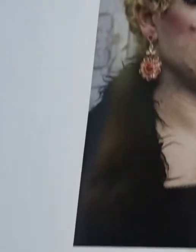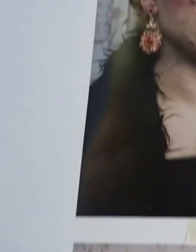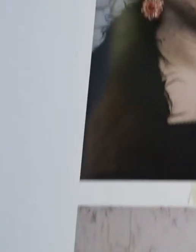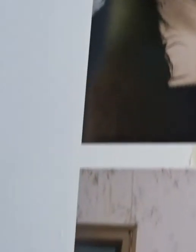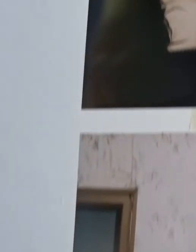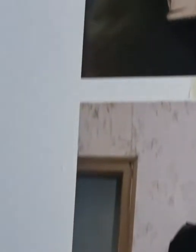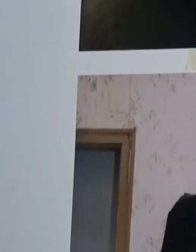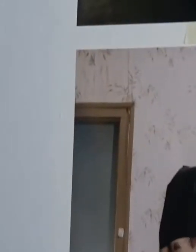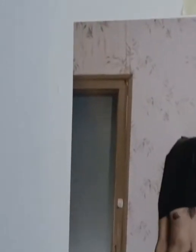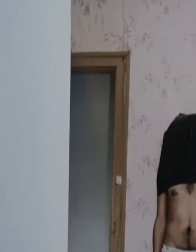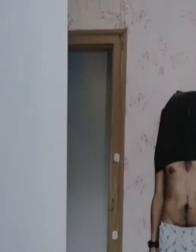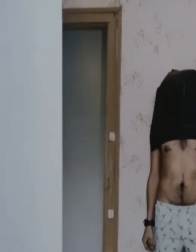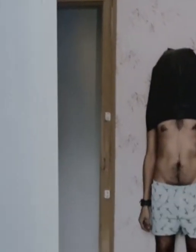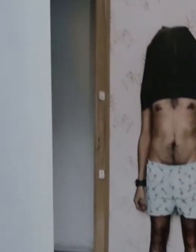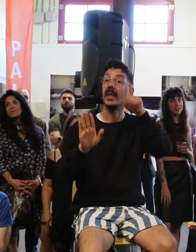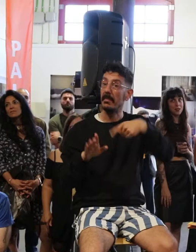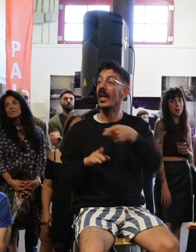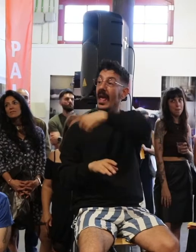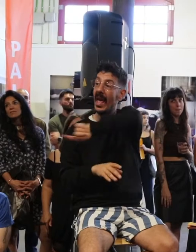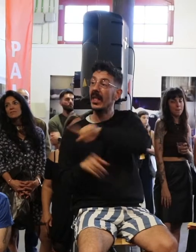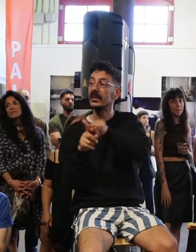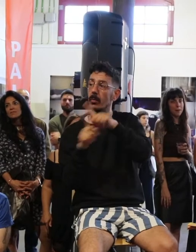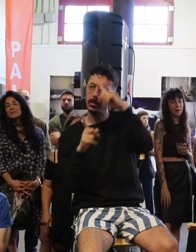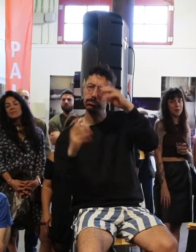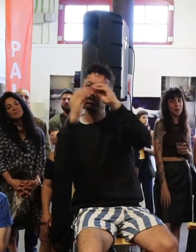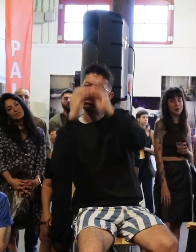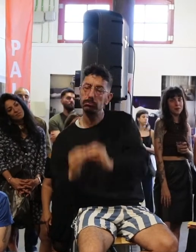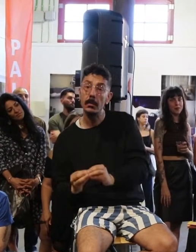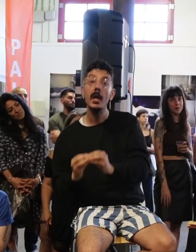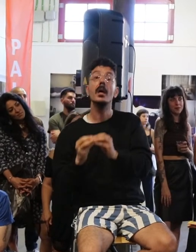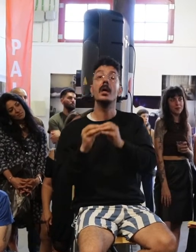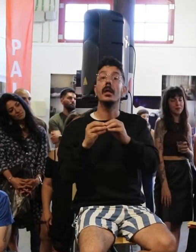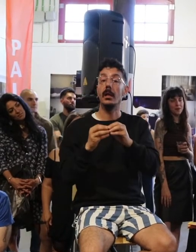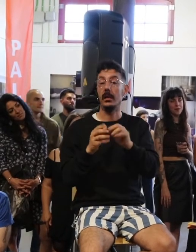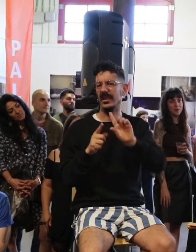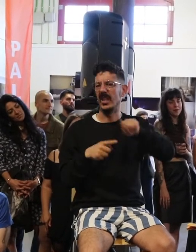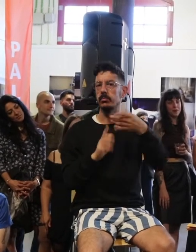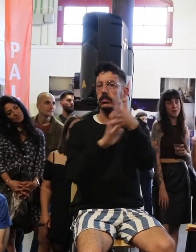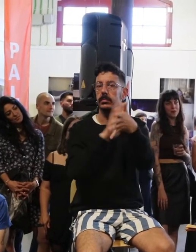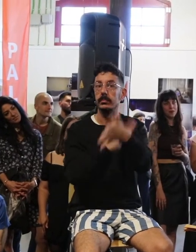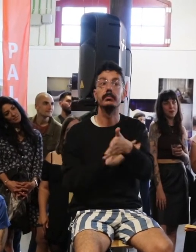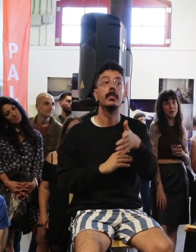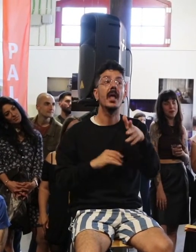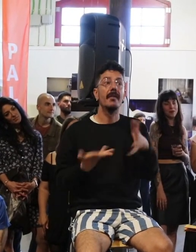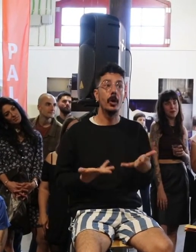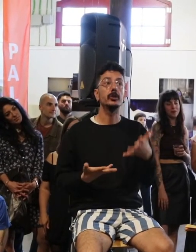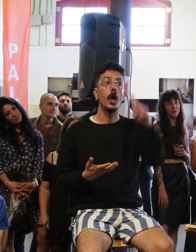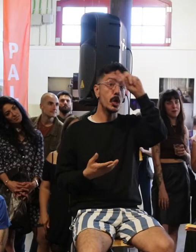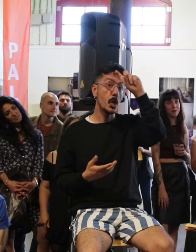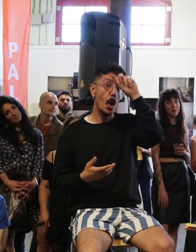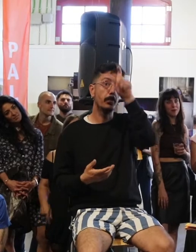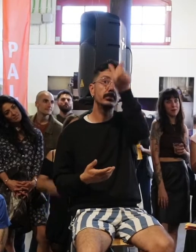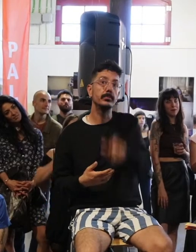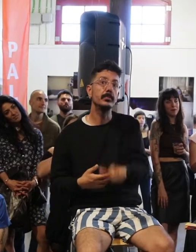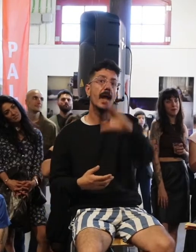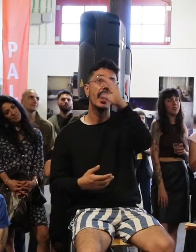un momentet. I sobretot avui, així com noms propis, m'agradaria posar molt en valor el treball de la